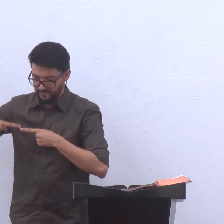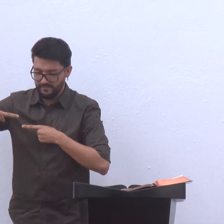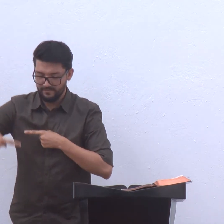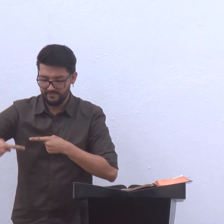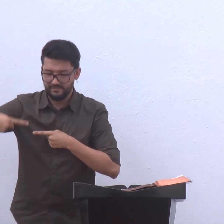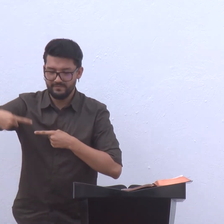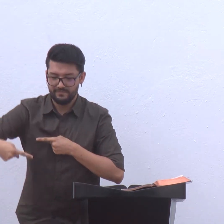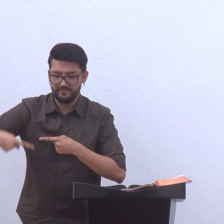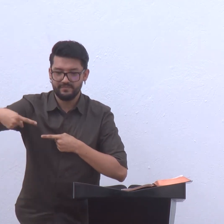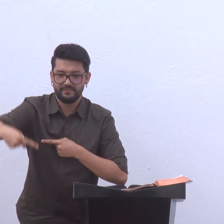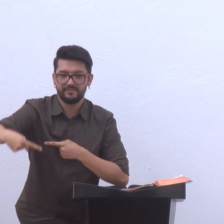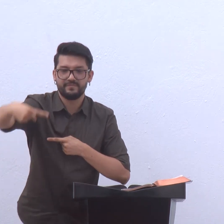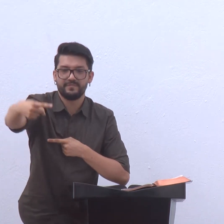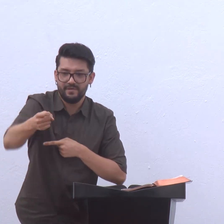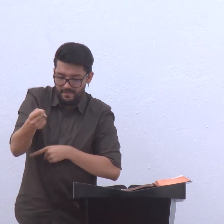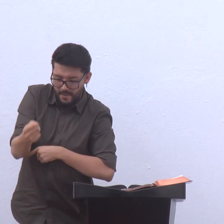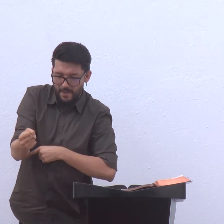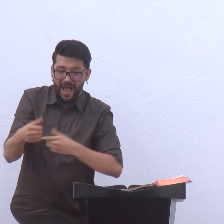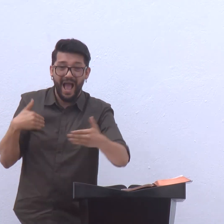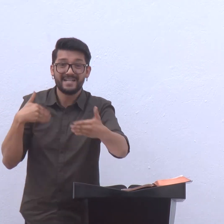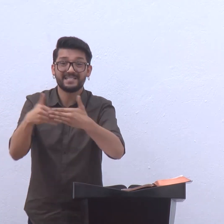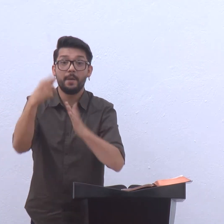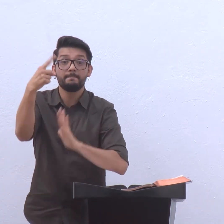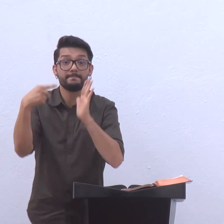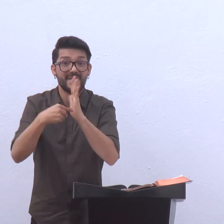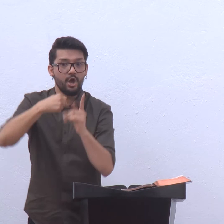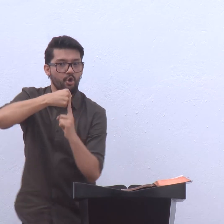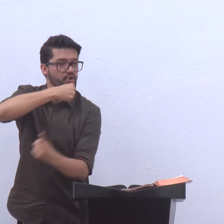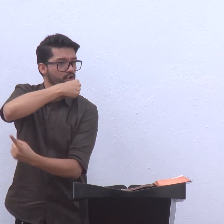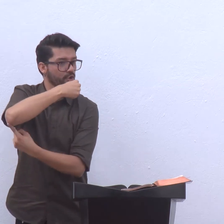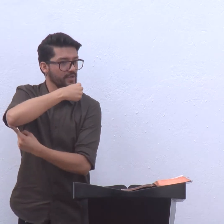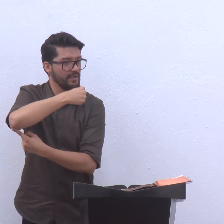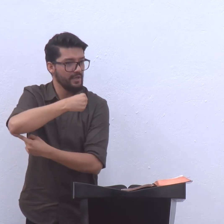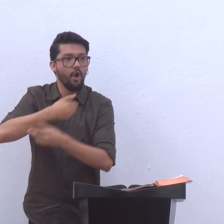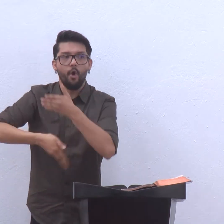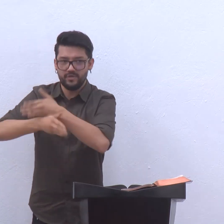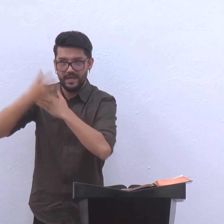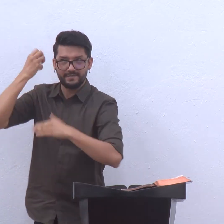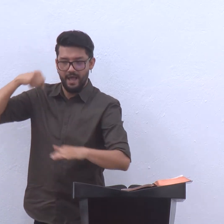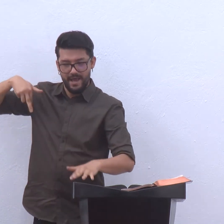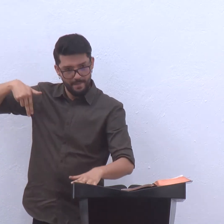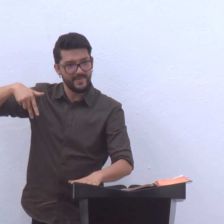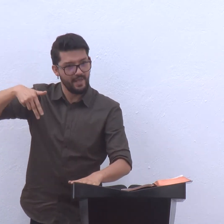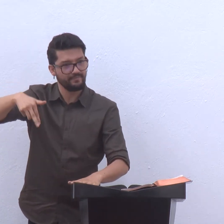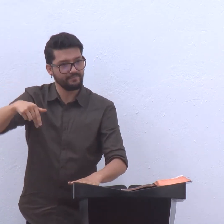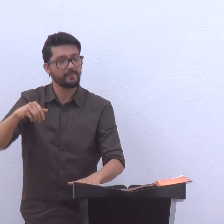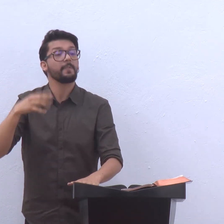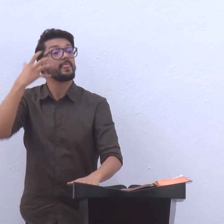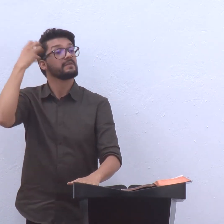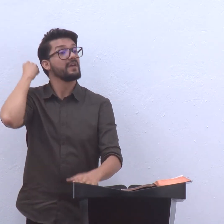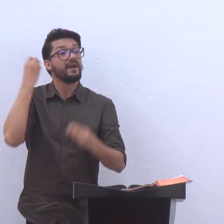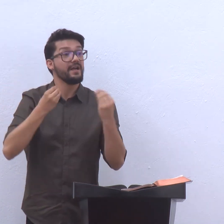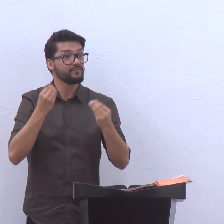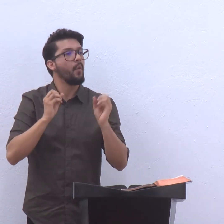El ángel mide los 1000 codos para que caminen y al final de esos 1000